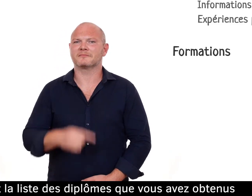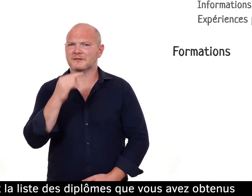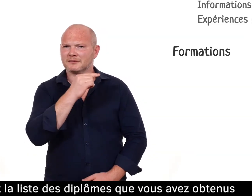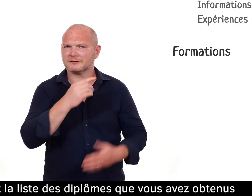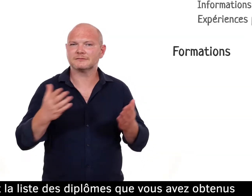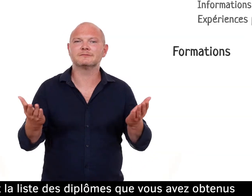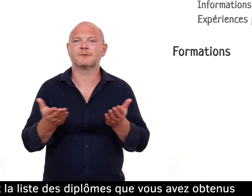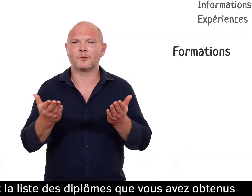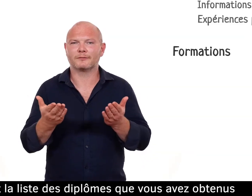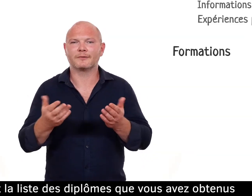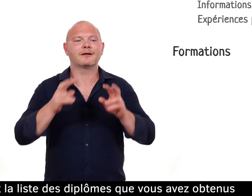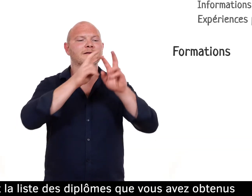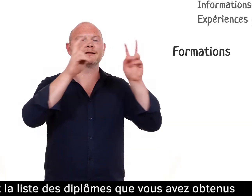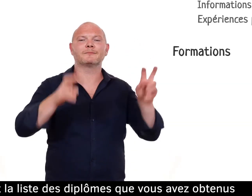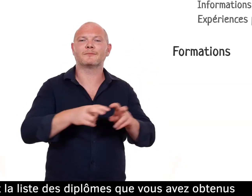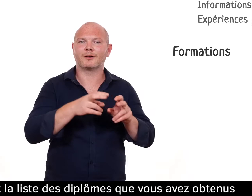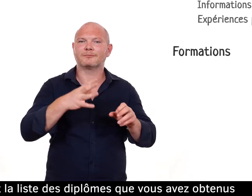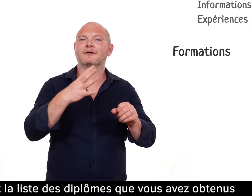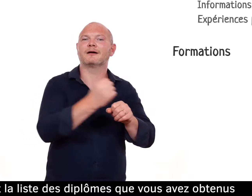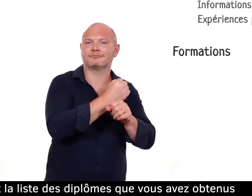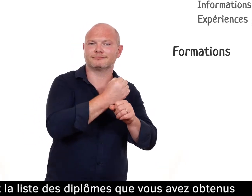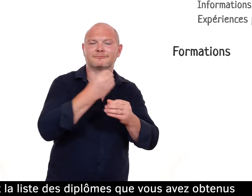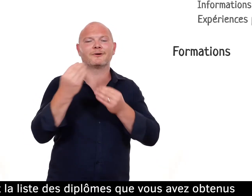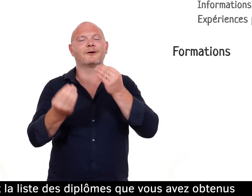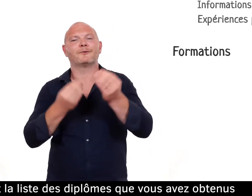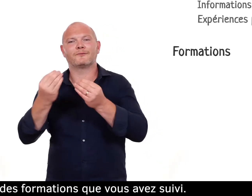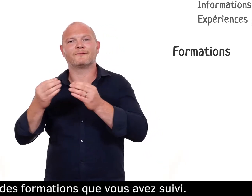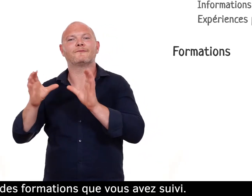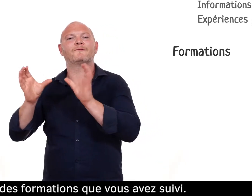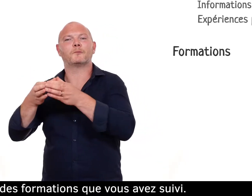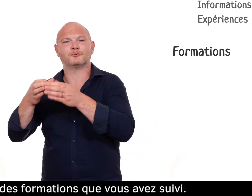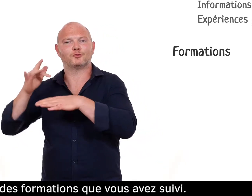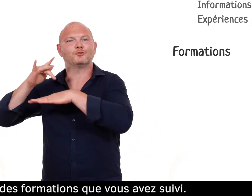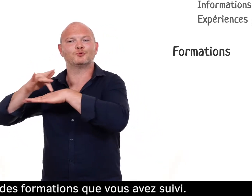C'est la liste des diplômes que vous avez obtenus et des formations que vous avez suivies.